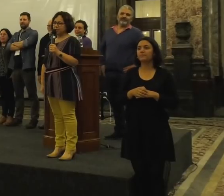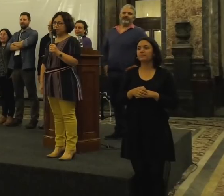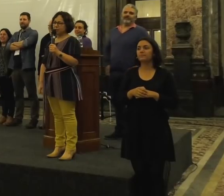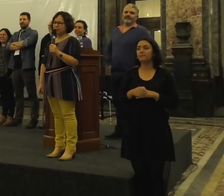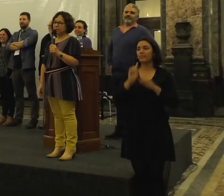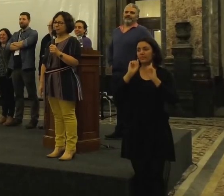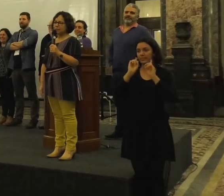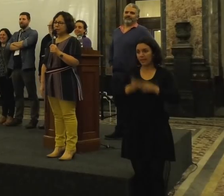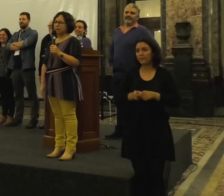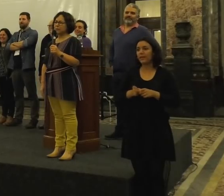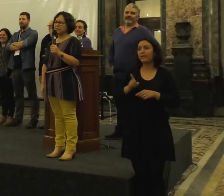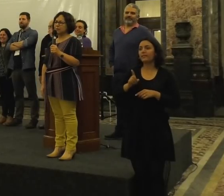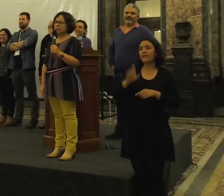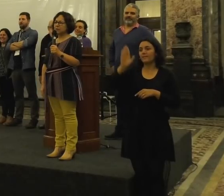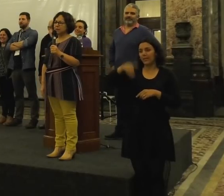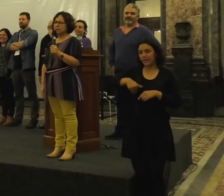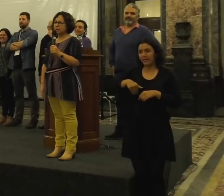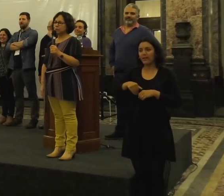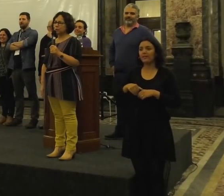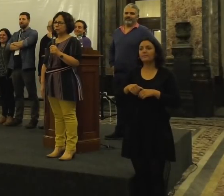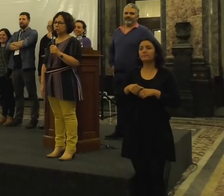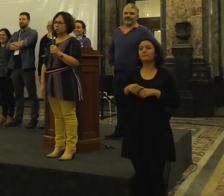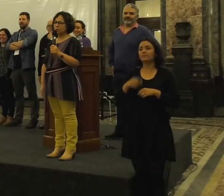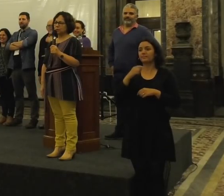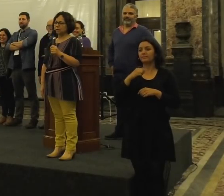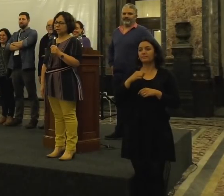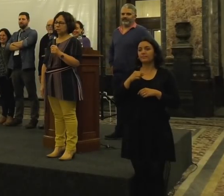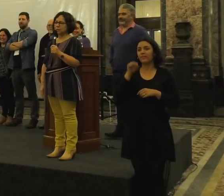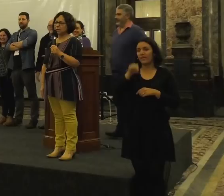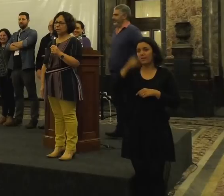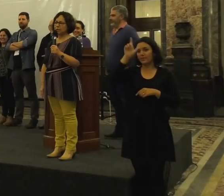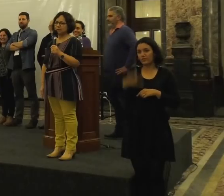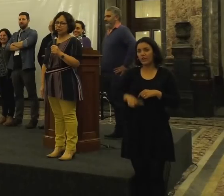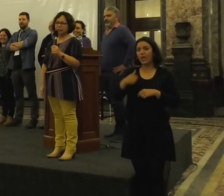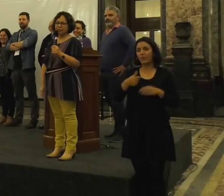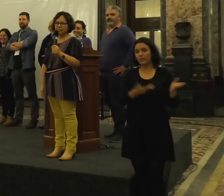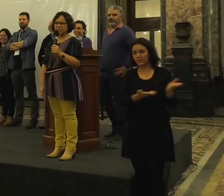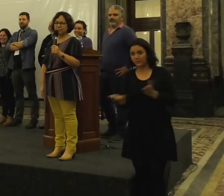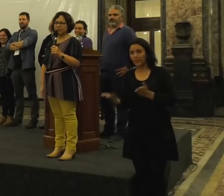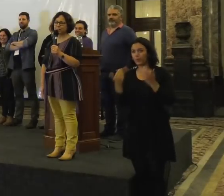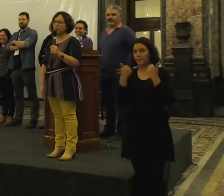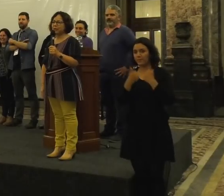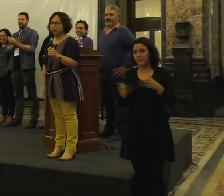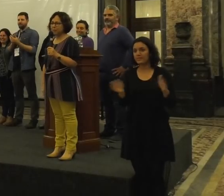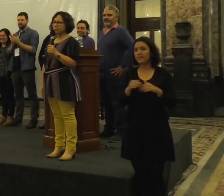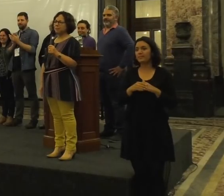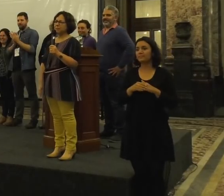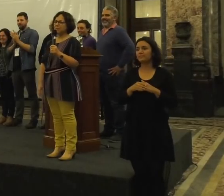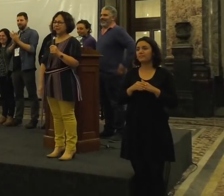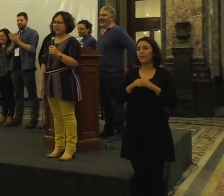adelante también, que es la cara visible del decanato cuando recibe ahí la entrada. ¿Es la